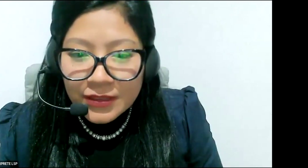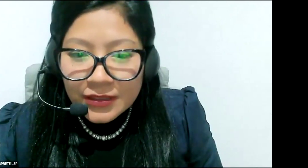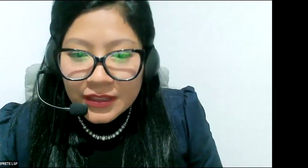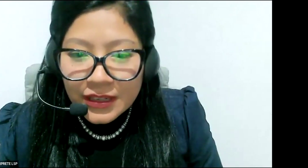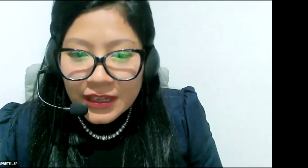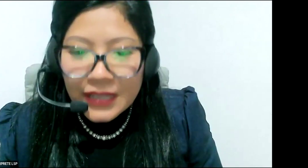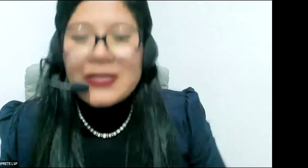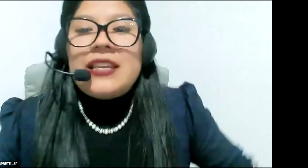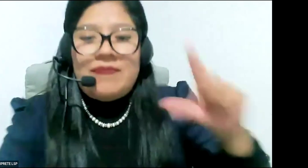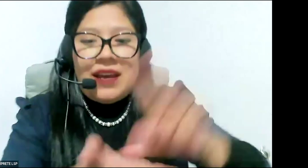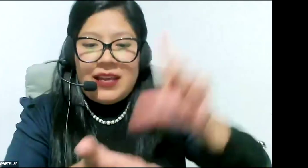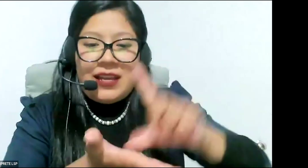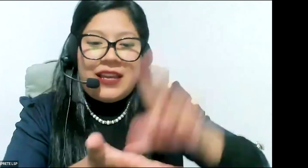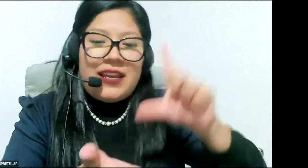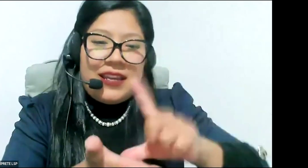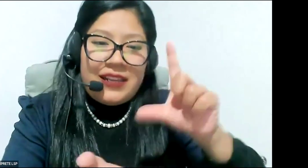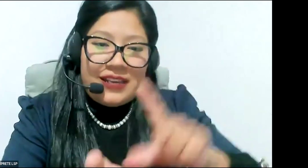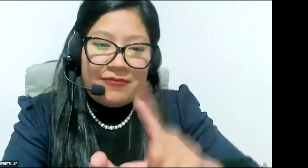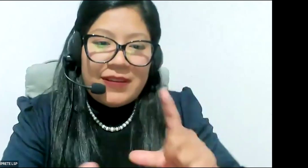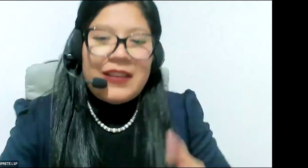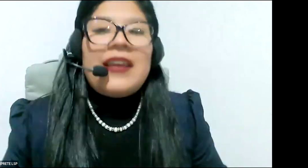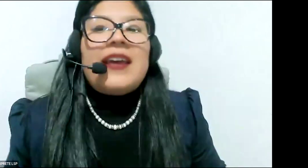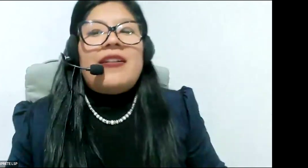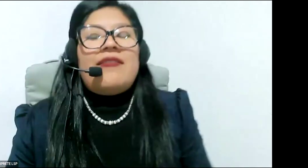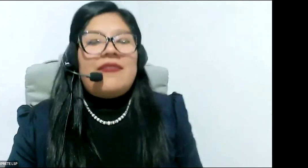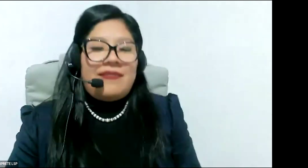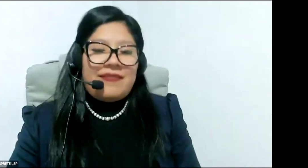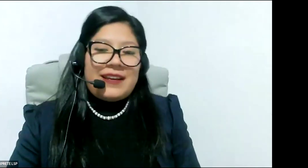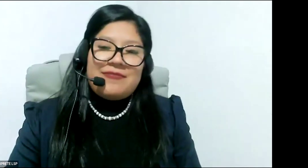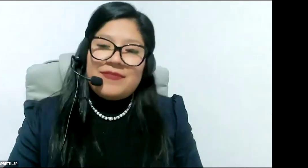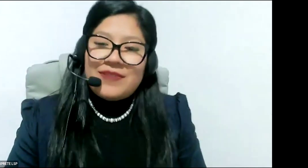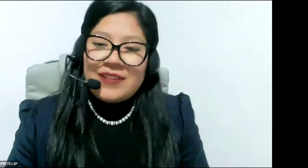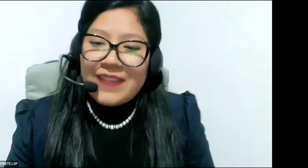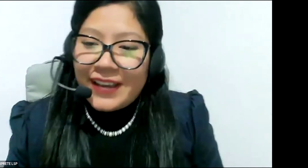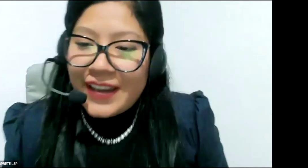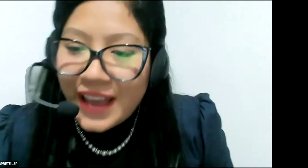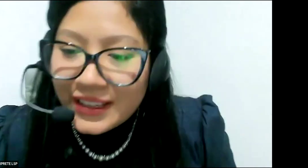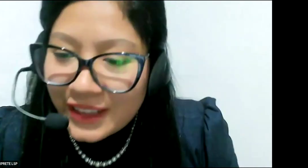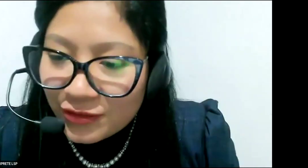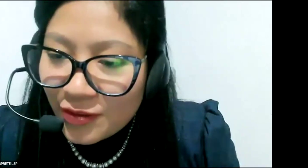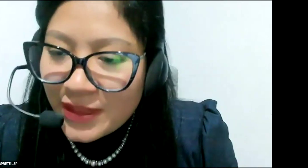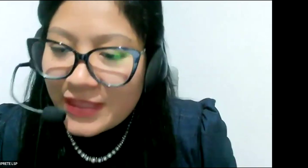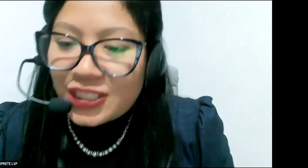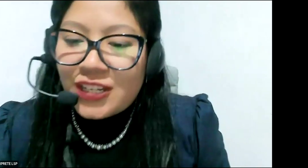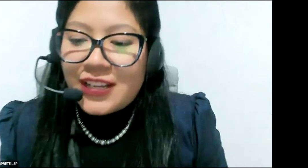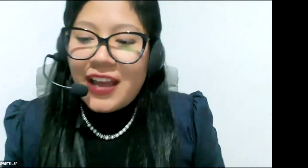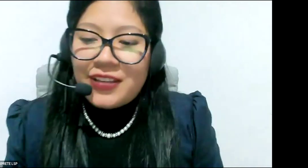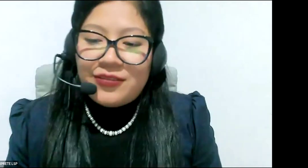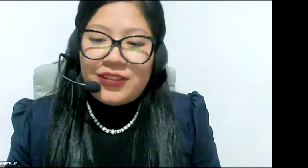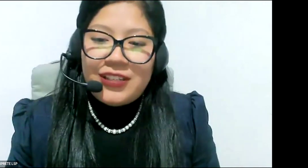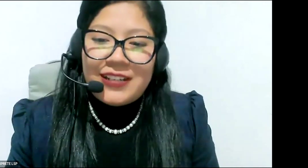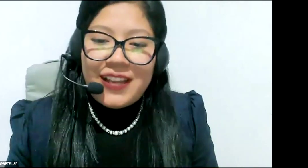y vives en Lima en Lima Okay Muy bien gracias No te olvides